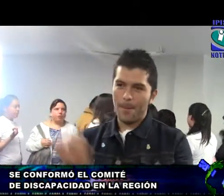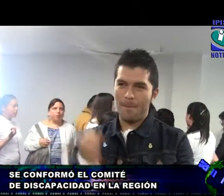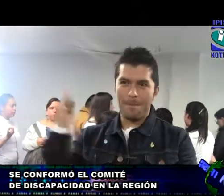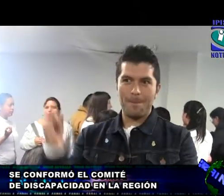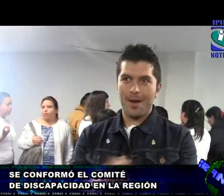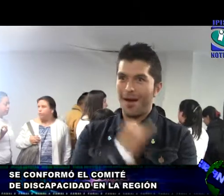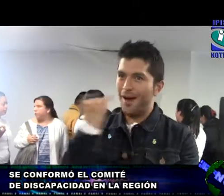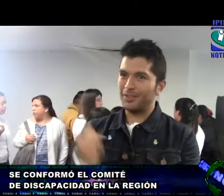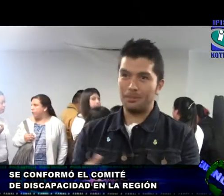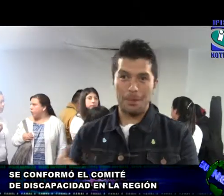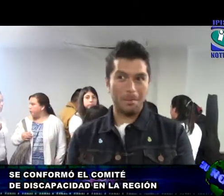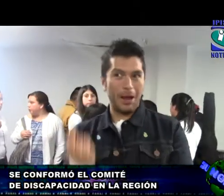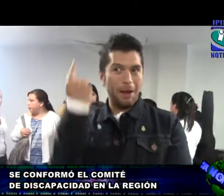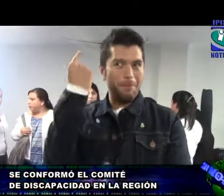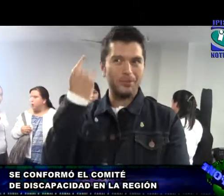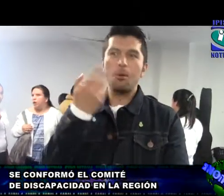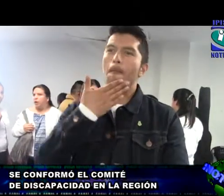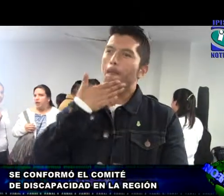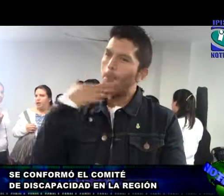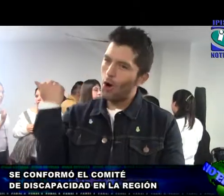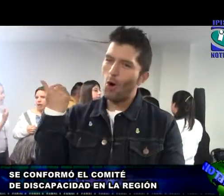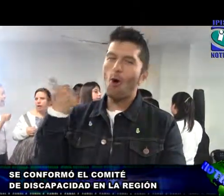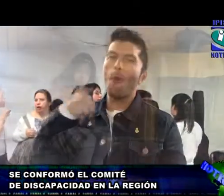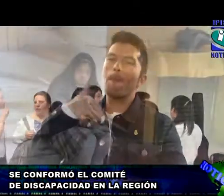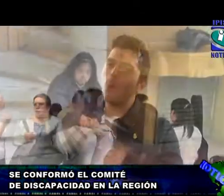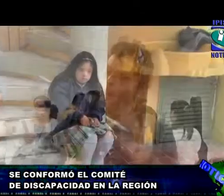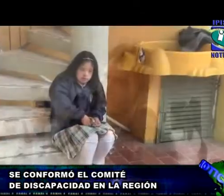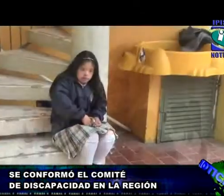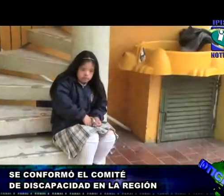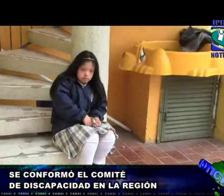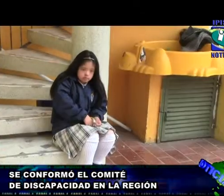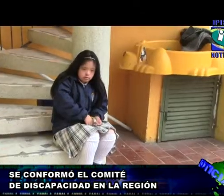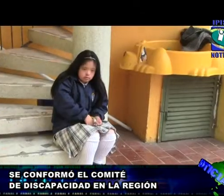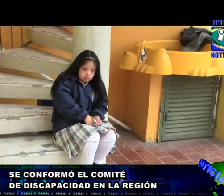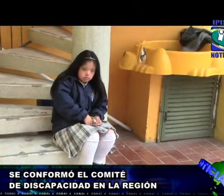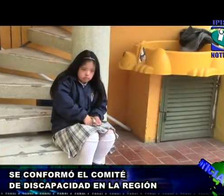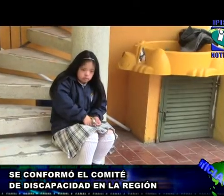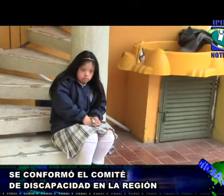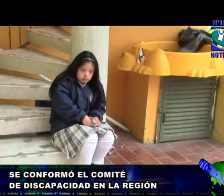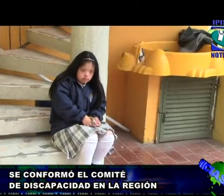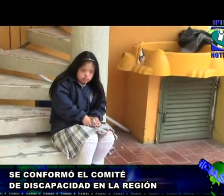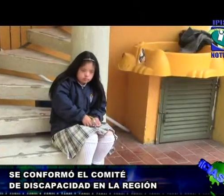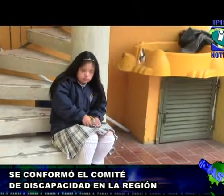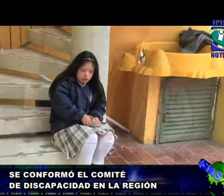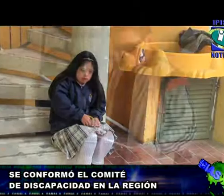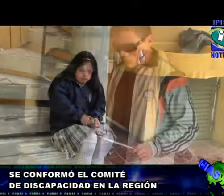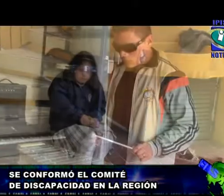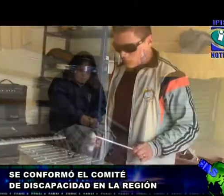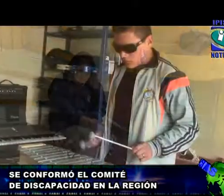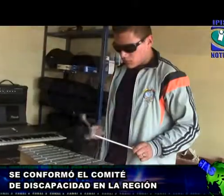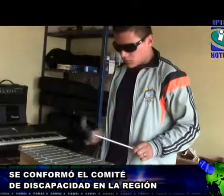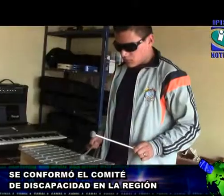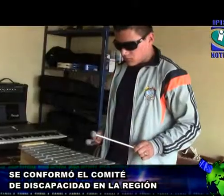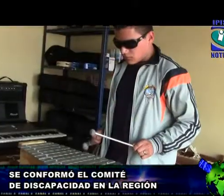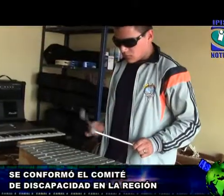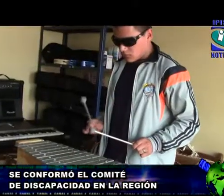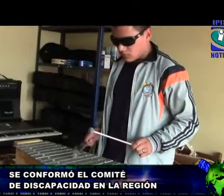de la puesta en marcha de dichas políticas planes, estrategias y programas de intervención así como conceptuar sobre los decretos y los